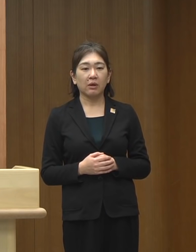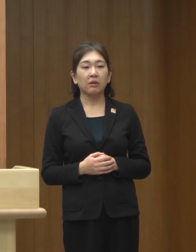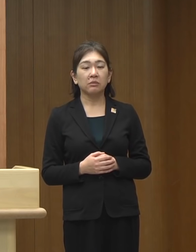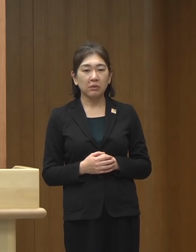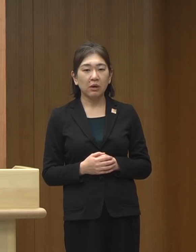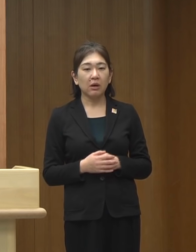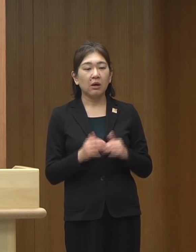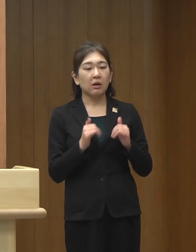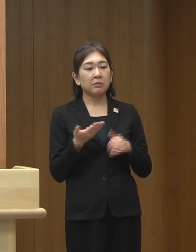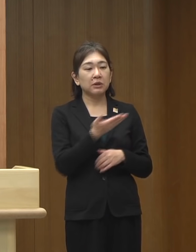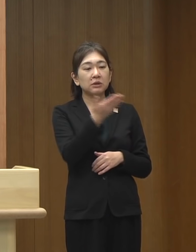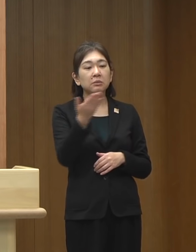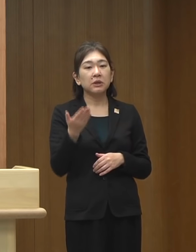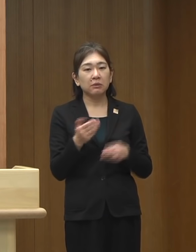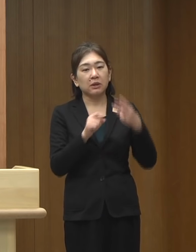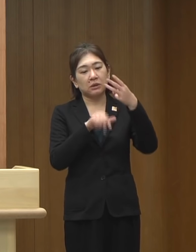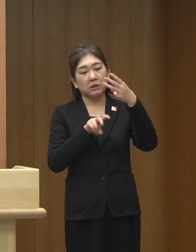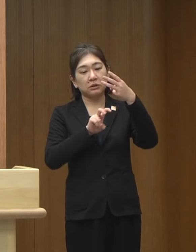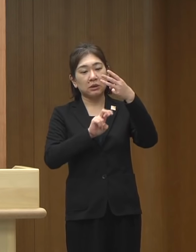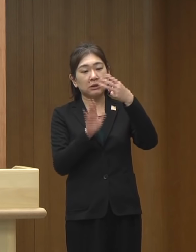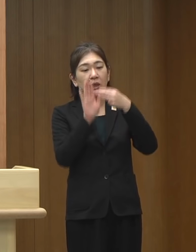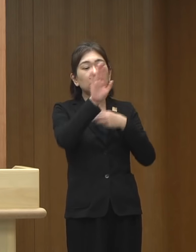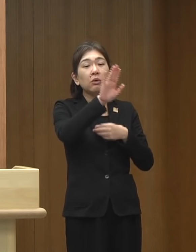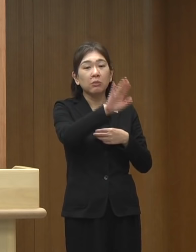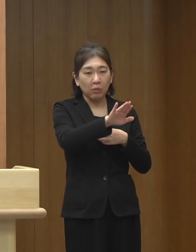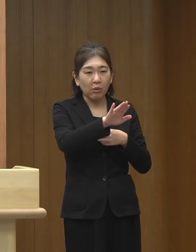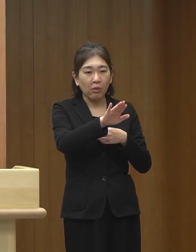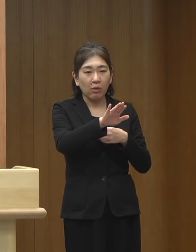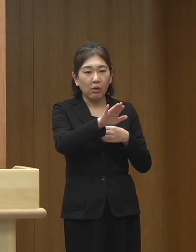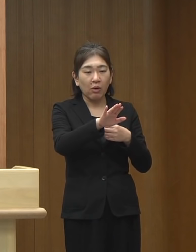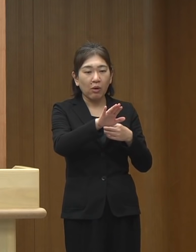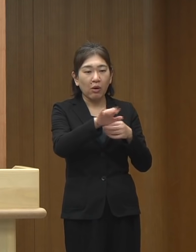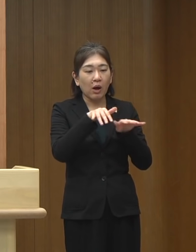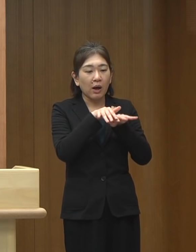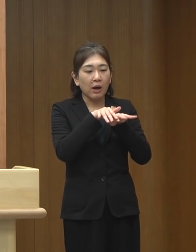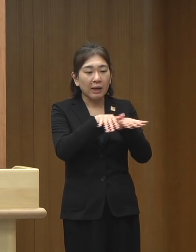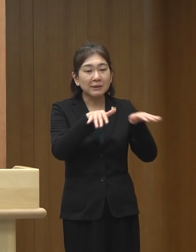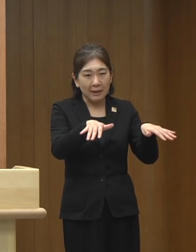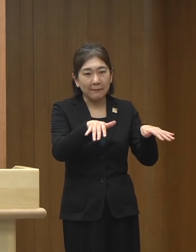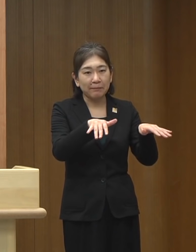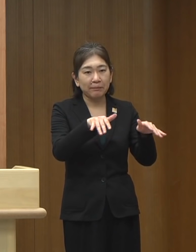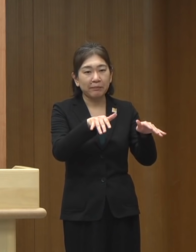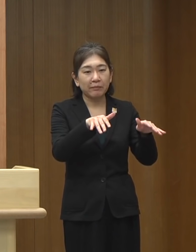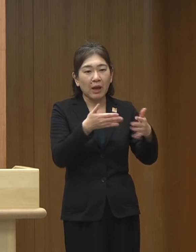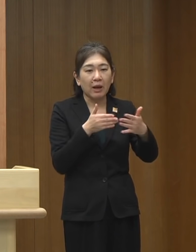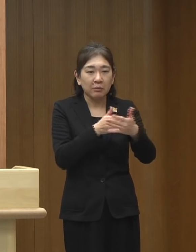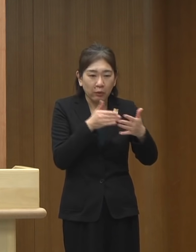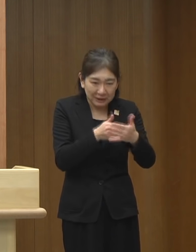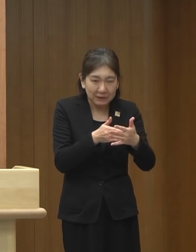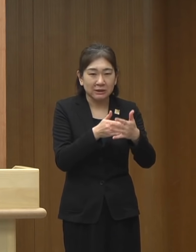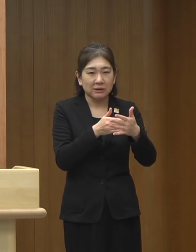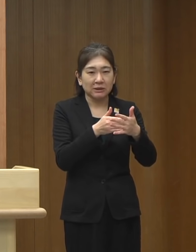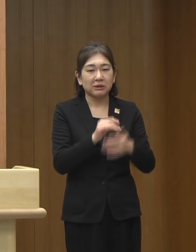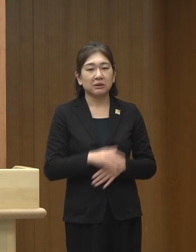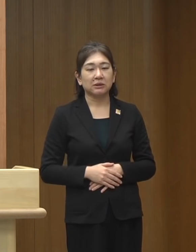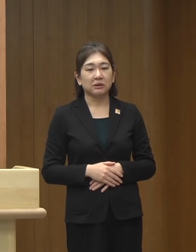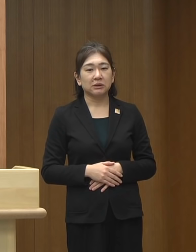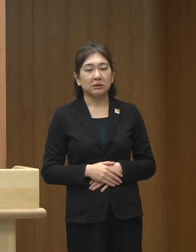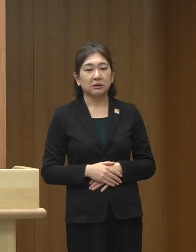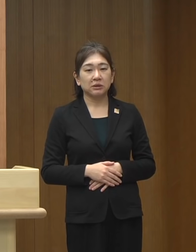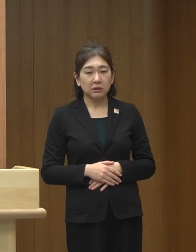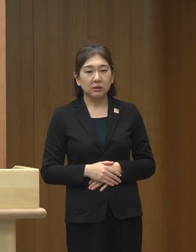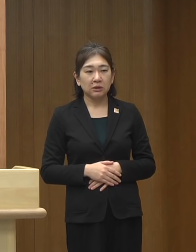月20日からも気を緩めることなく感染拡大防止に取り組んでいただきたいと思います。具体的にはこれまでもお示